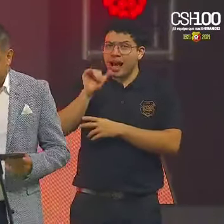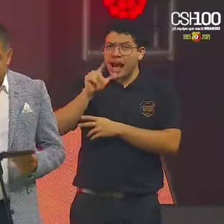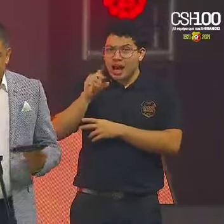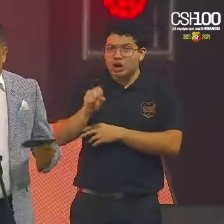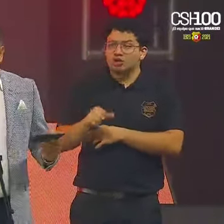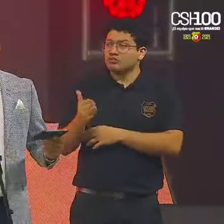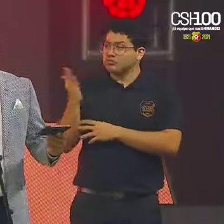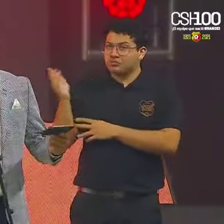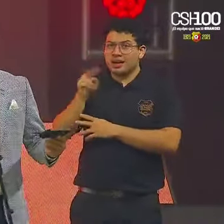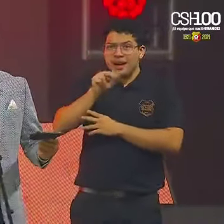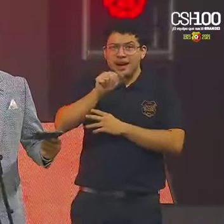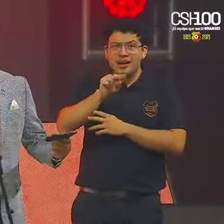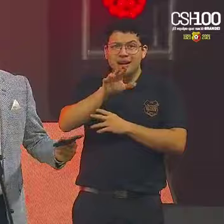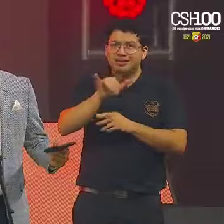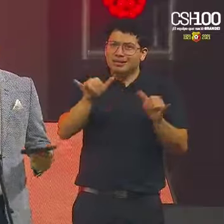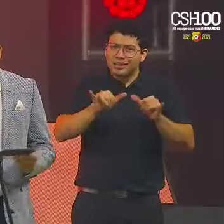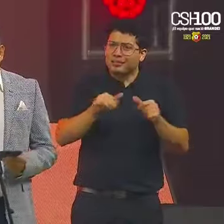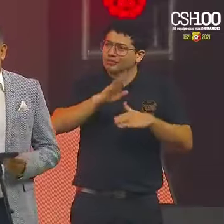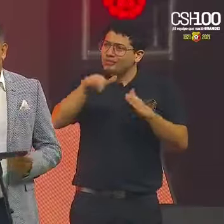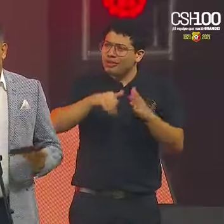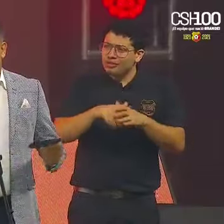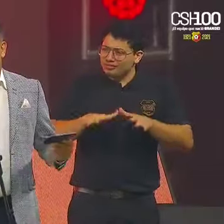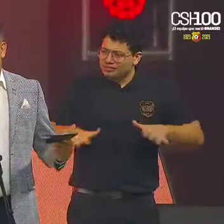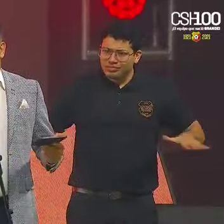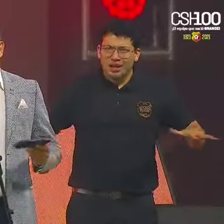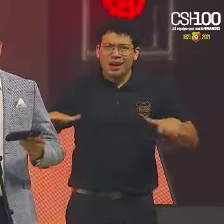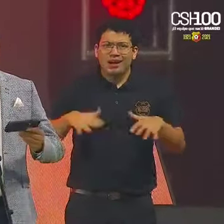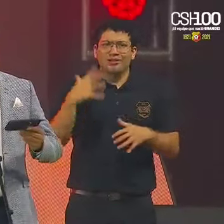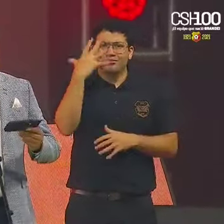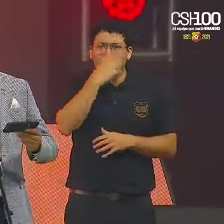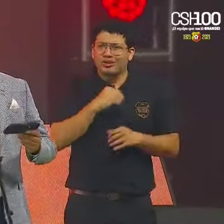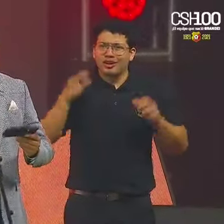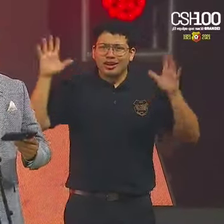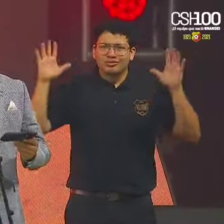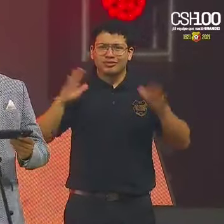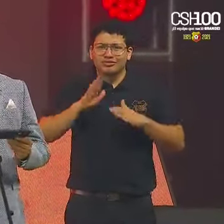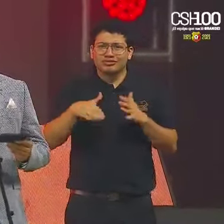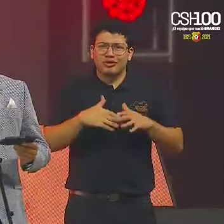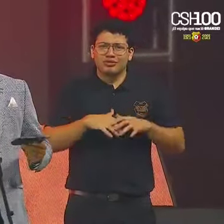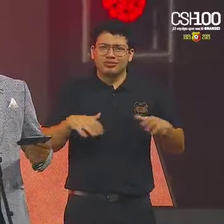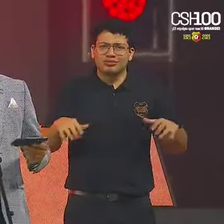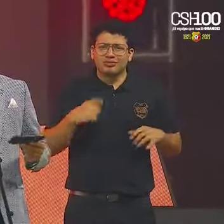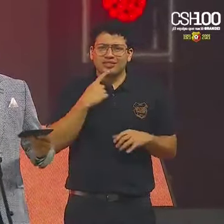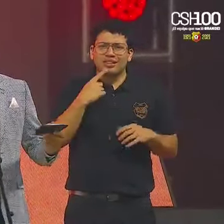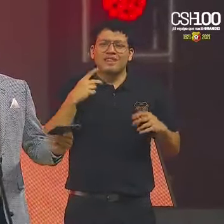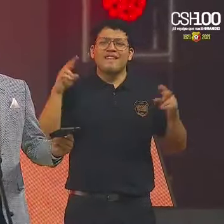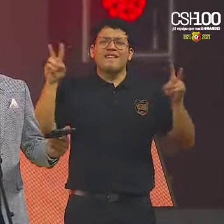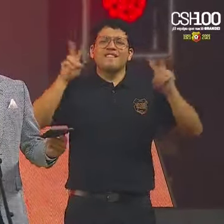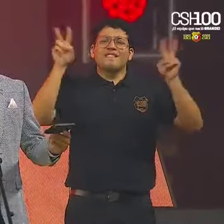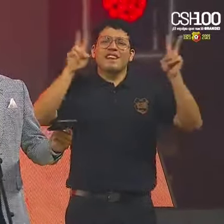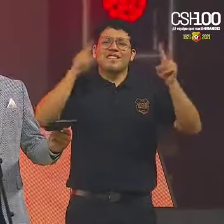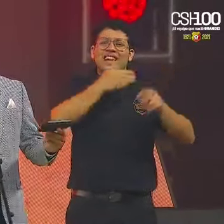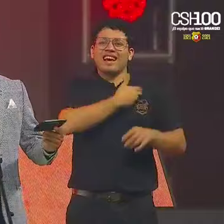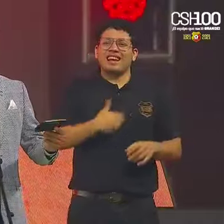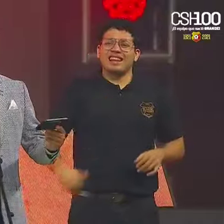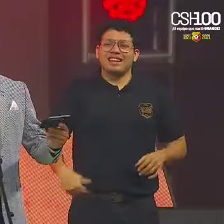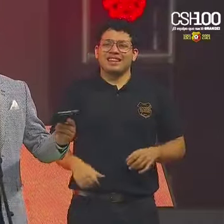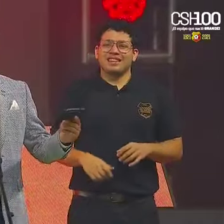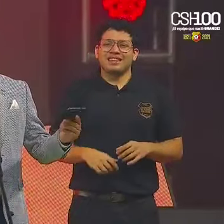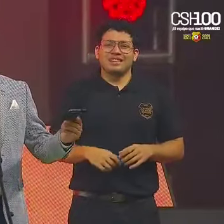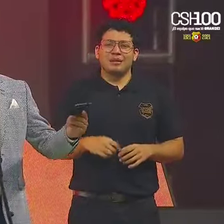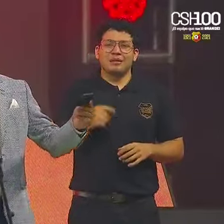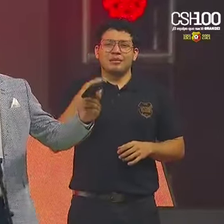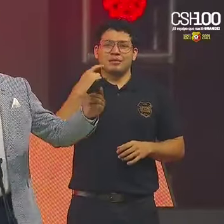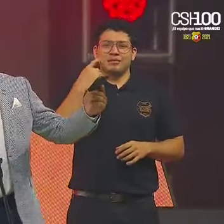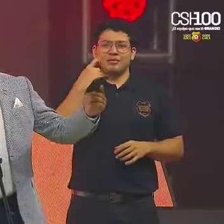Nancy, todo este escenario que está tan bonito. Muchas gracias. Que viva Heredia por media